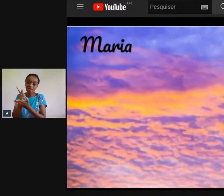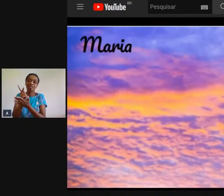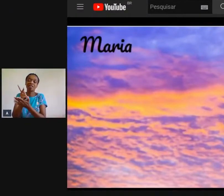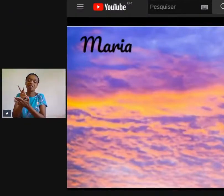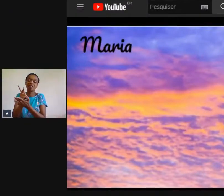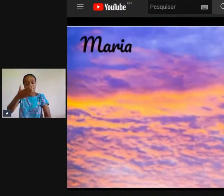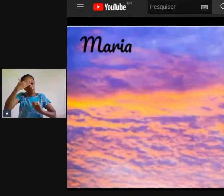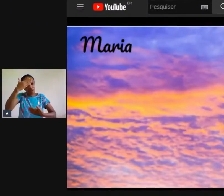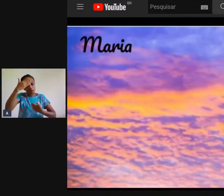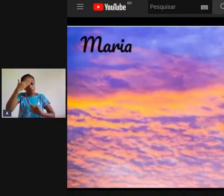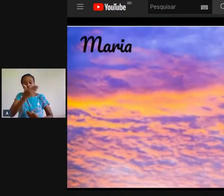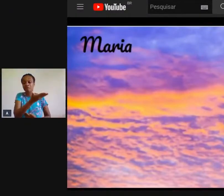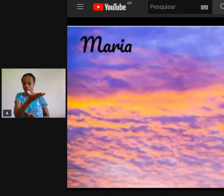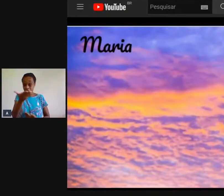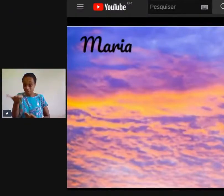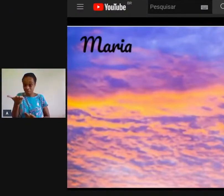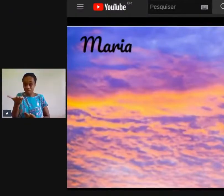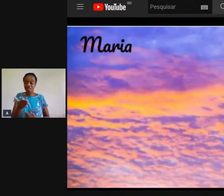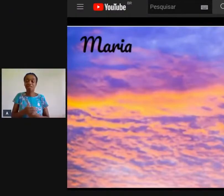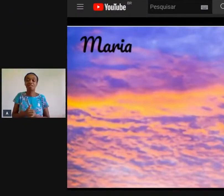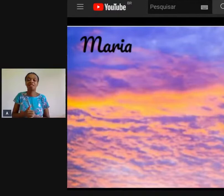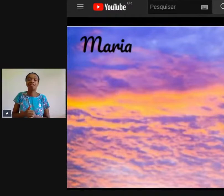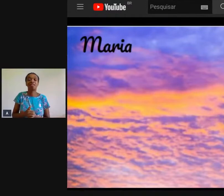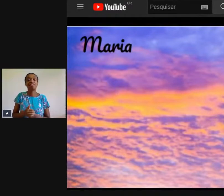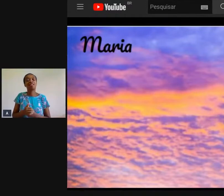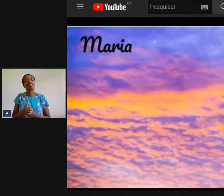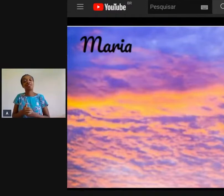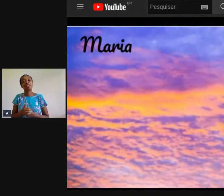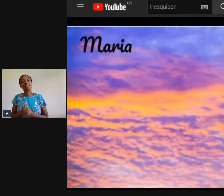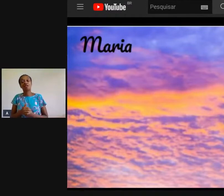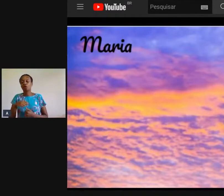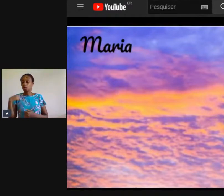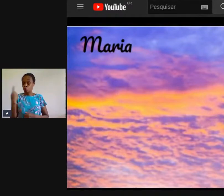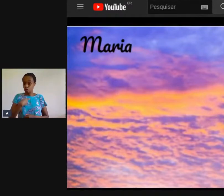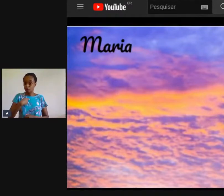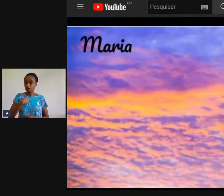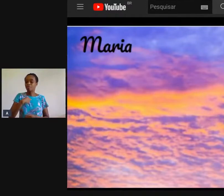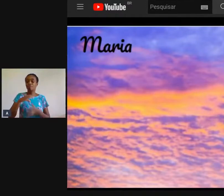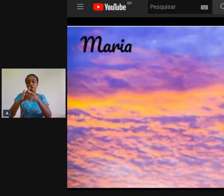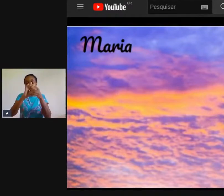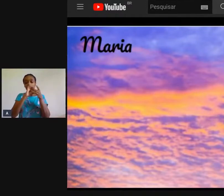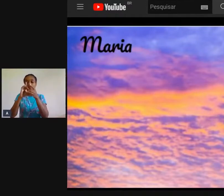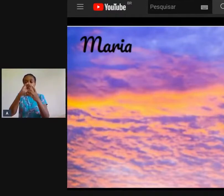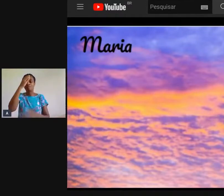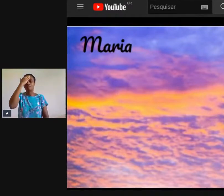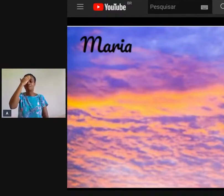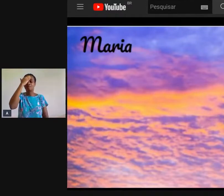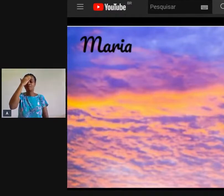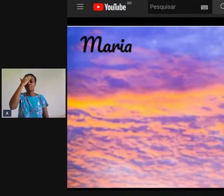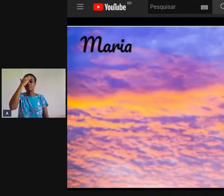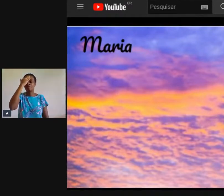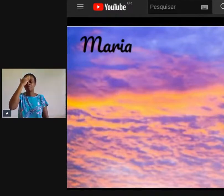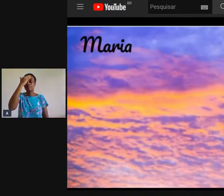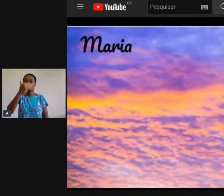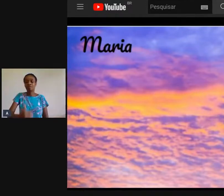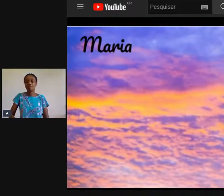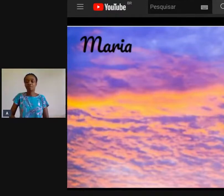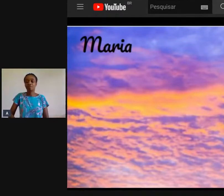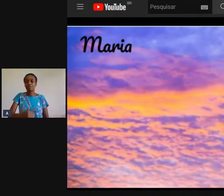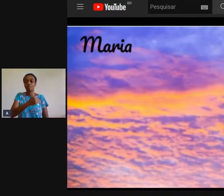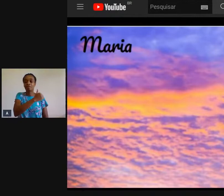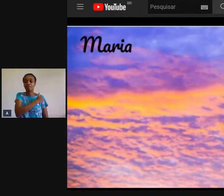obrigado pela sua participação, muito obrigado pela sua companhia. Estivemos e estaremos sempre reunidos em nome do Deus que é Pai,